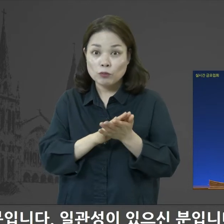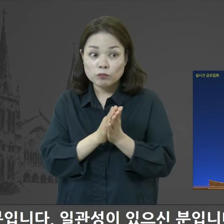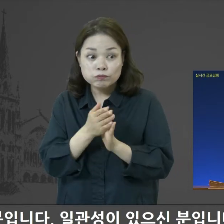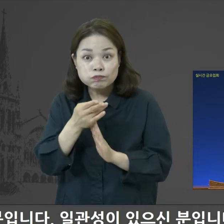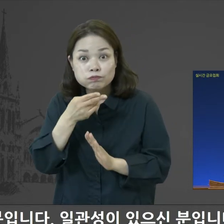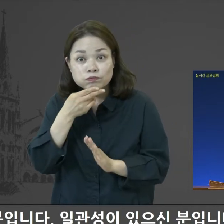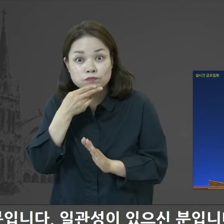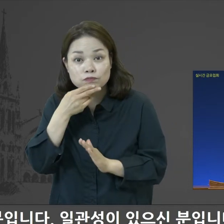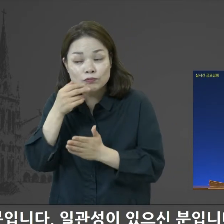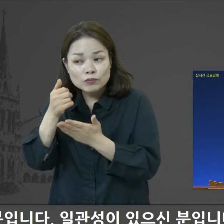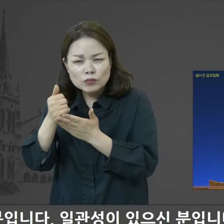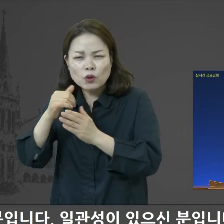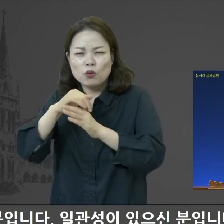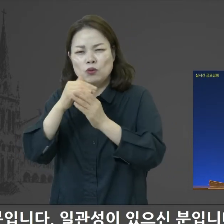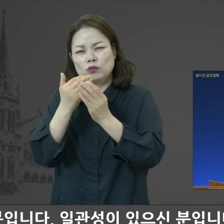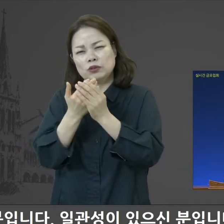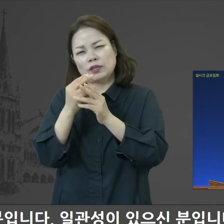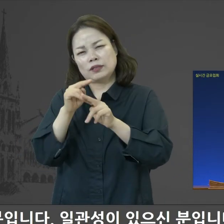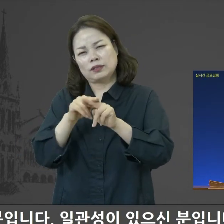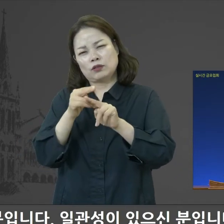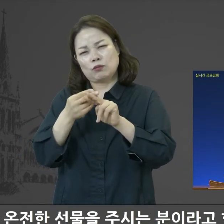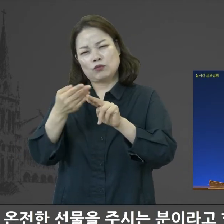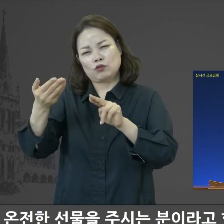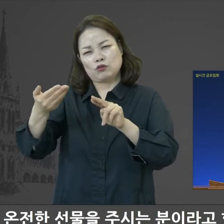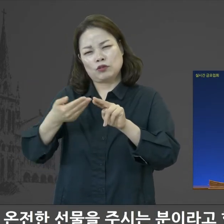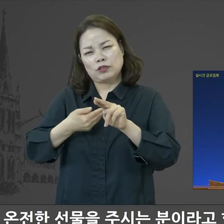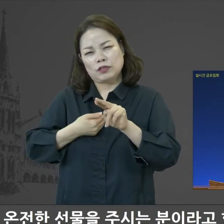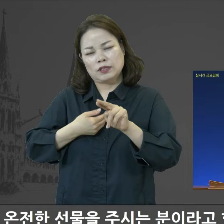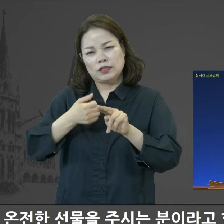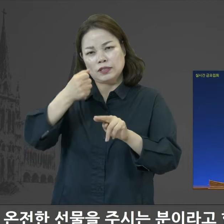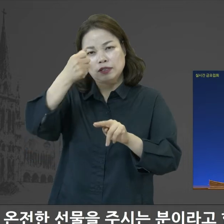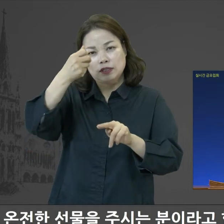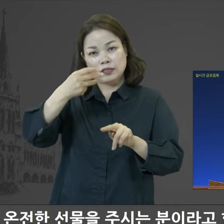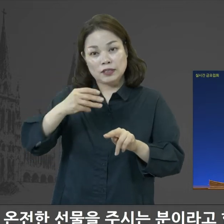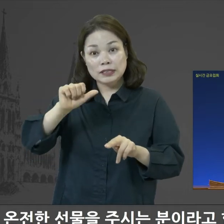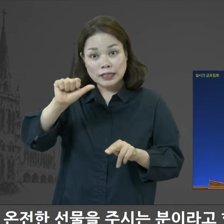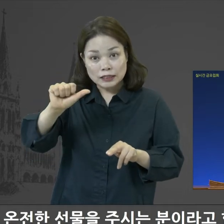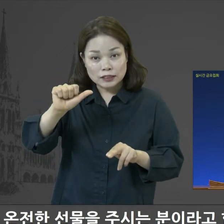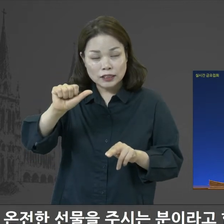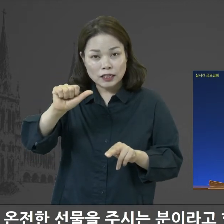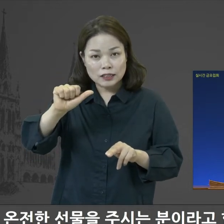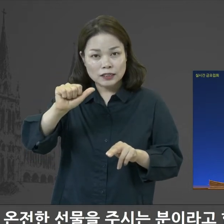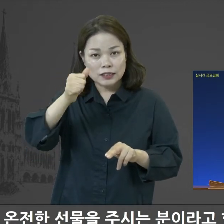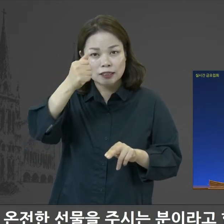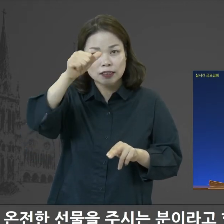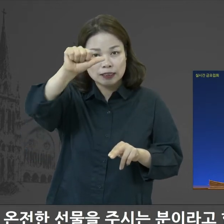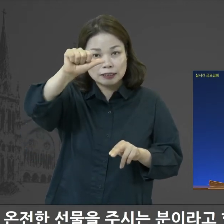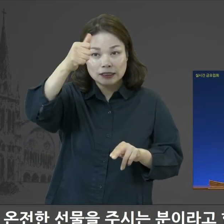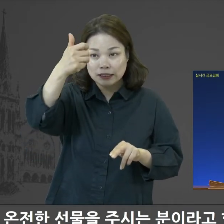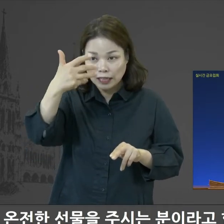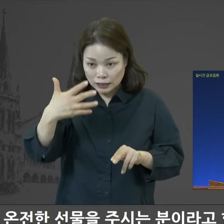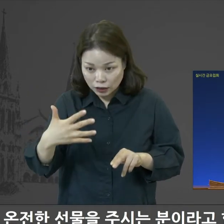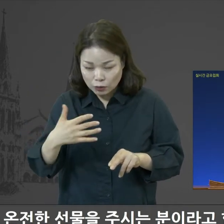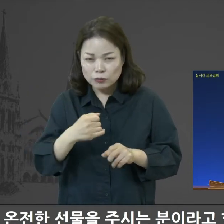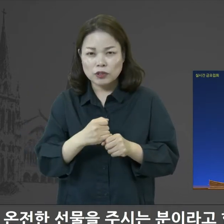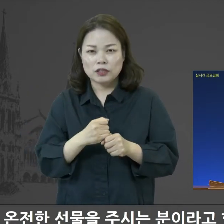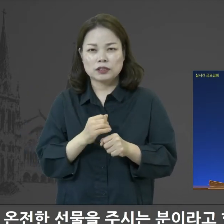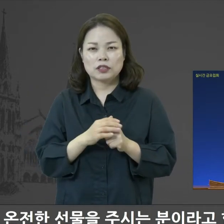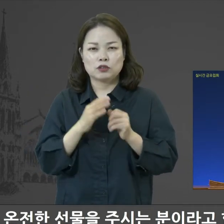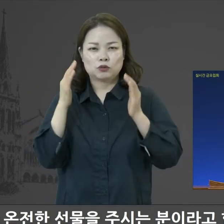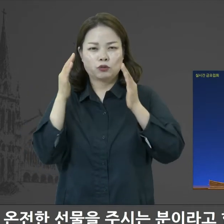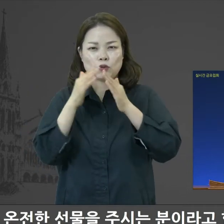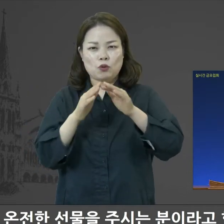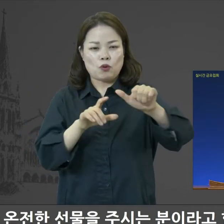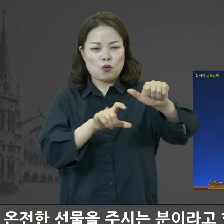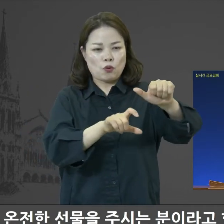변함없는 분께서 온전한 선물을 주신다고 얘기합니다. 이 5개 다 보진 못하고요, 이 5개 중에 가장 초점이 되는 5장